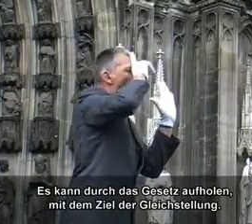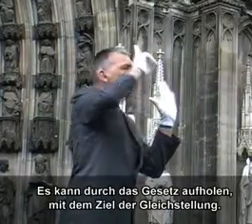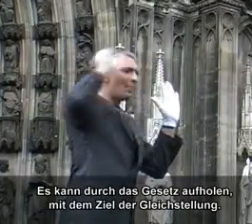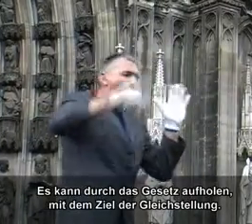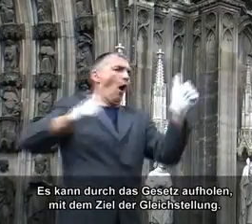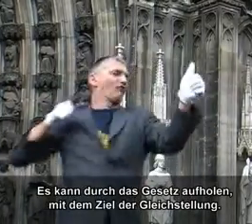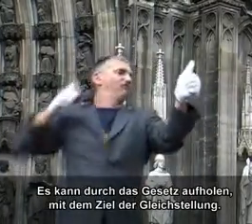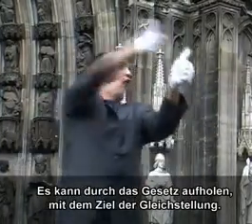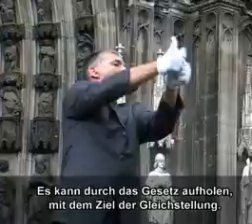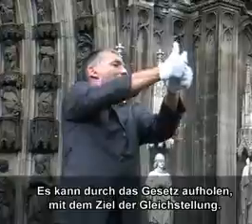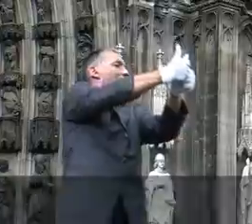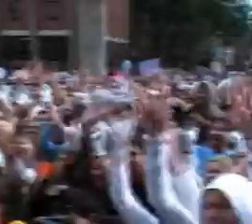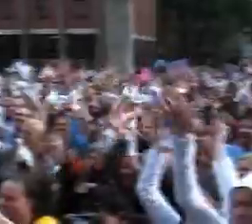Erst mit dieser gesetzlichen Möglichkeit kommen wir...